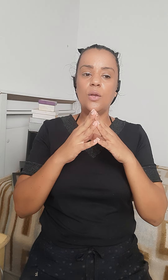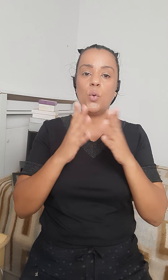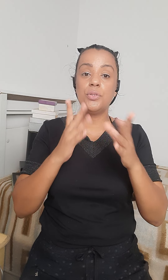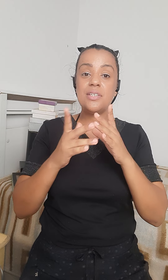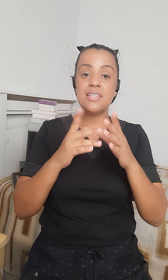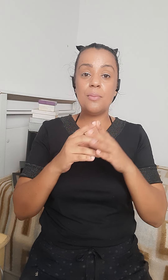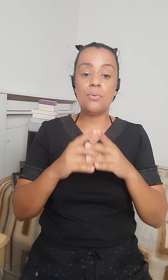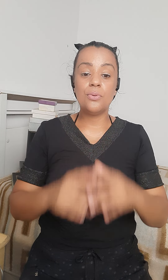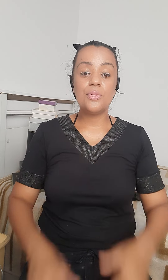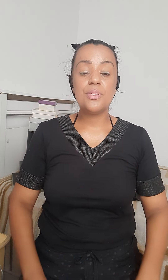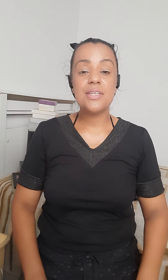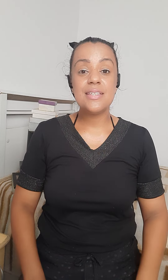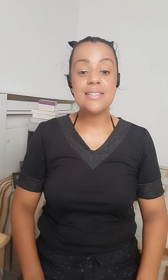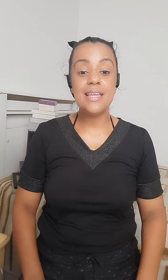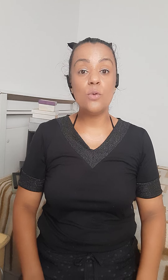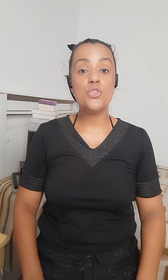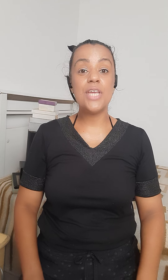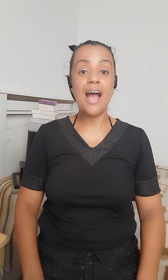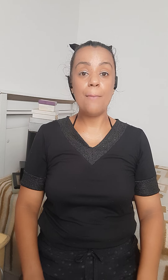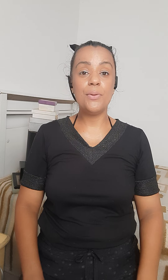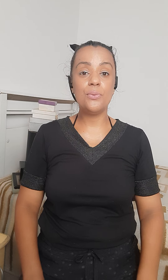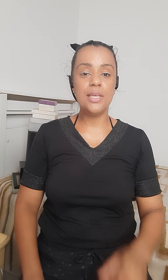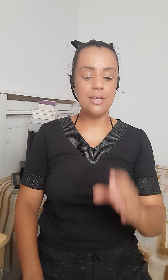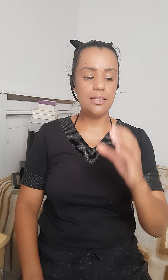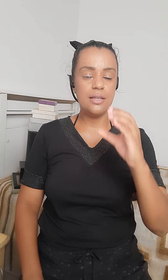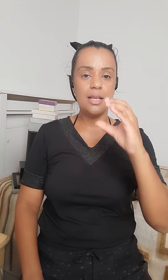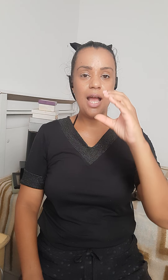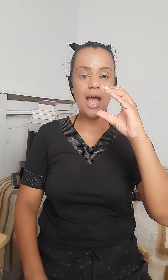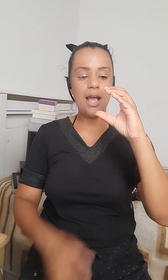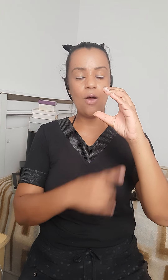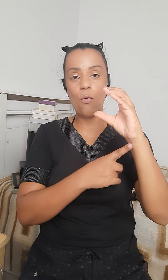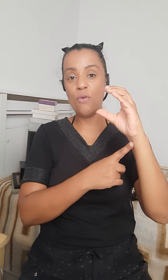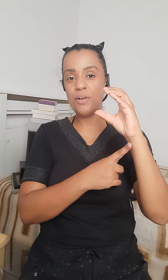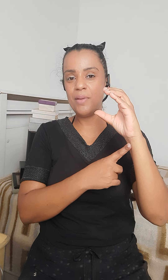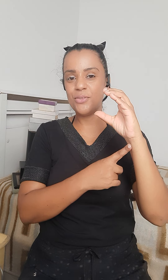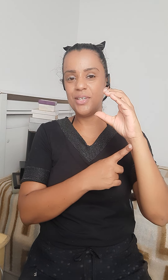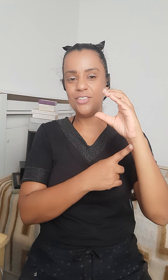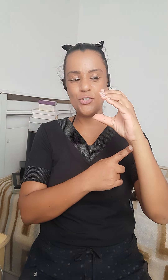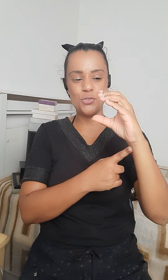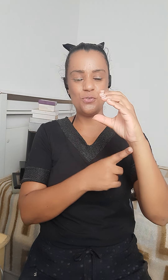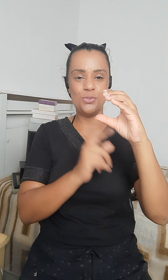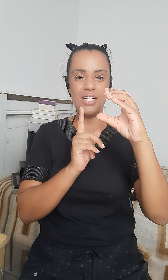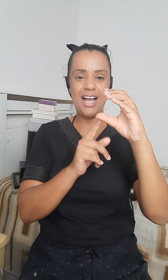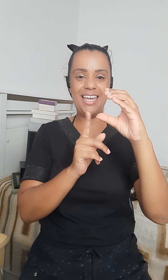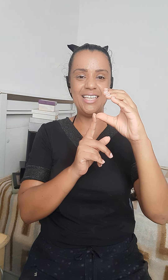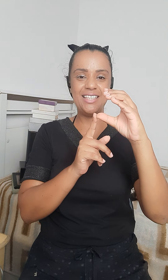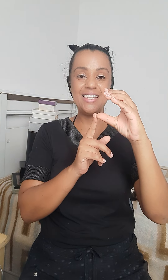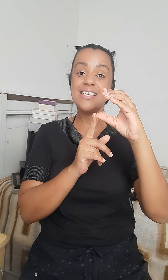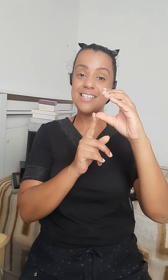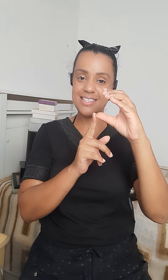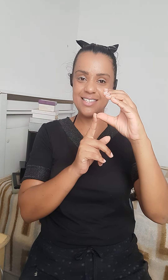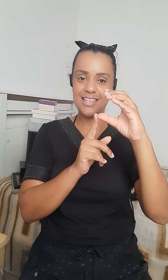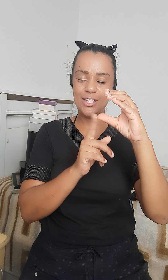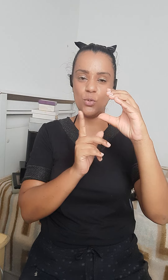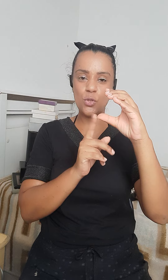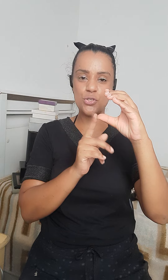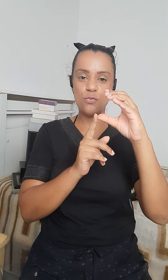Outro exemplo, sinal de rápido, né? Olha o alfabeto aí de novo, a letra C do nosso